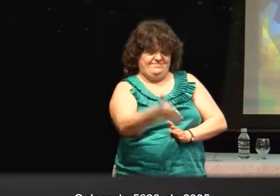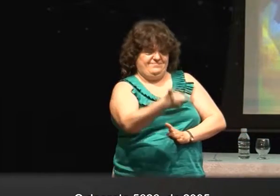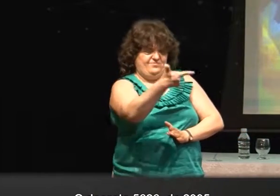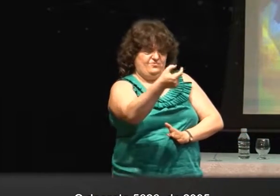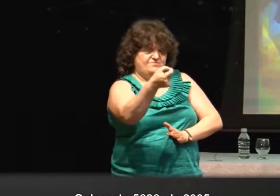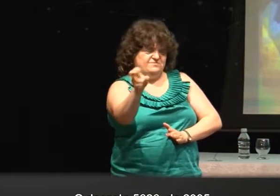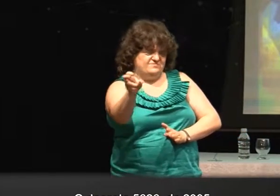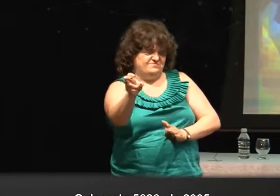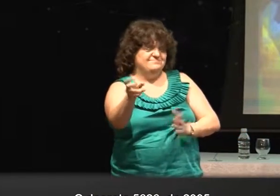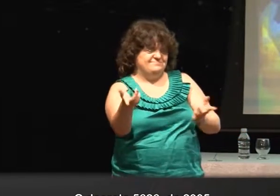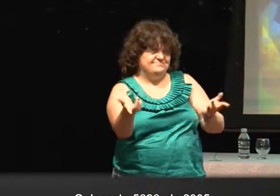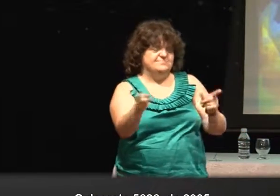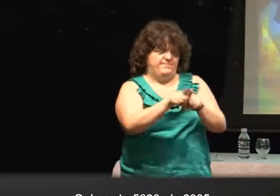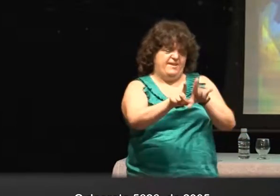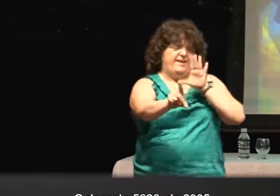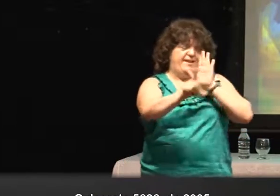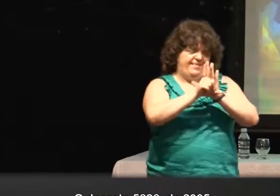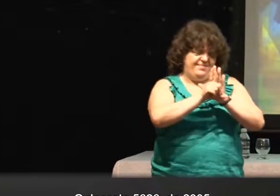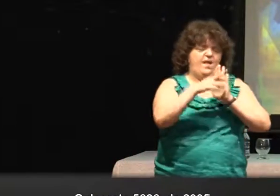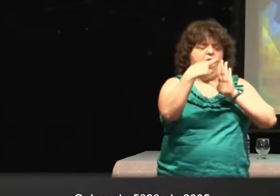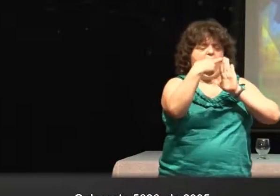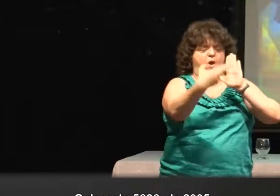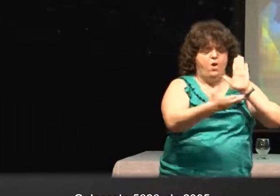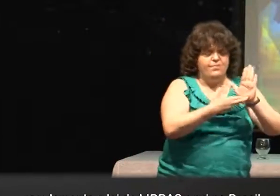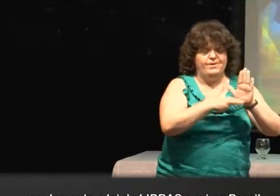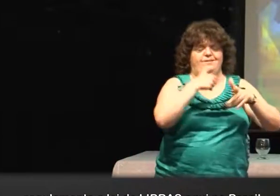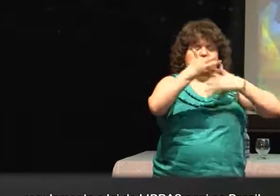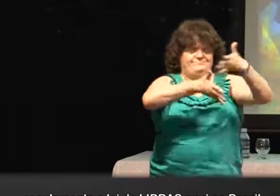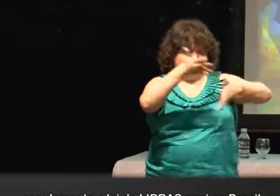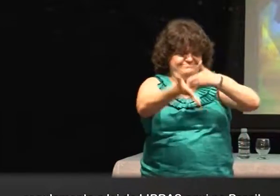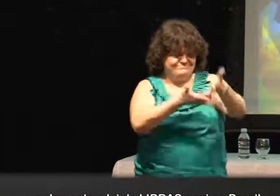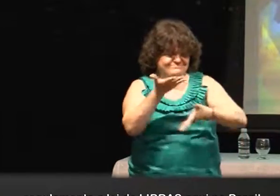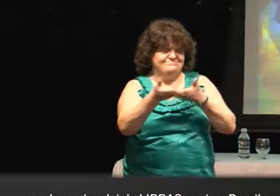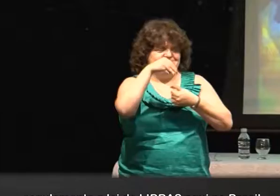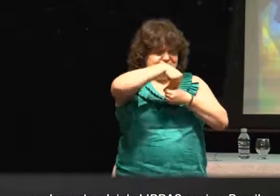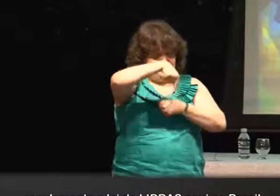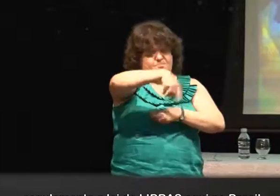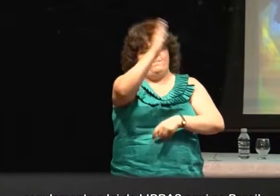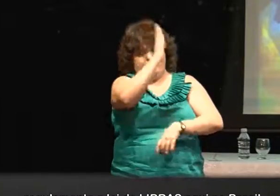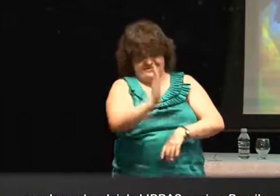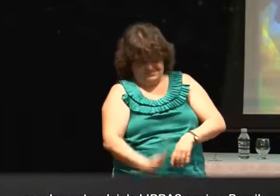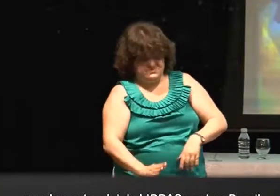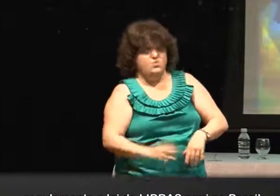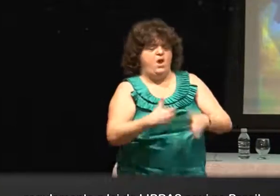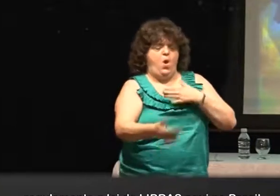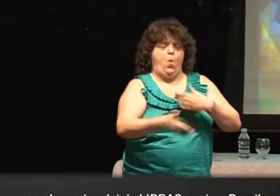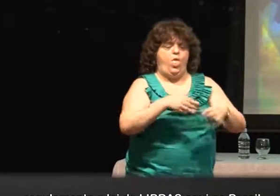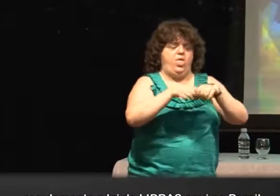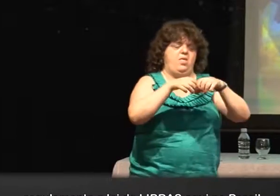5626 de 2005, né, regulamenta a lei de Libras aqui no Brasil.